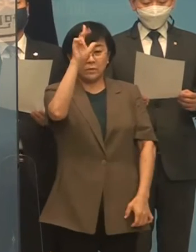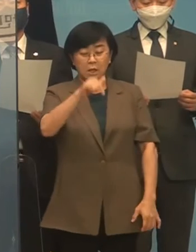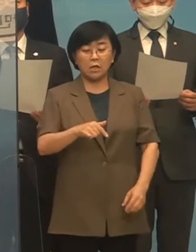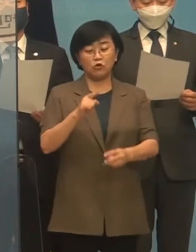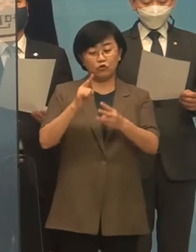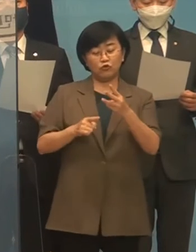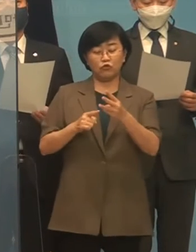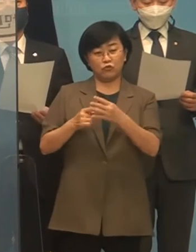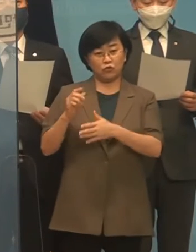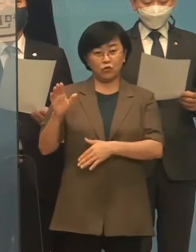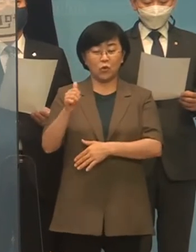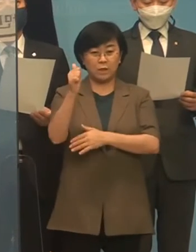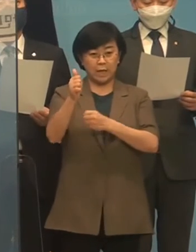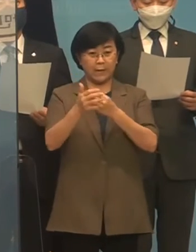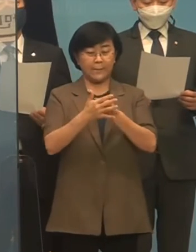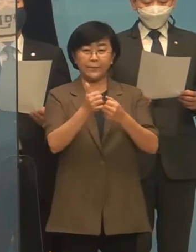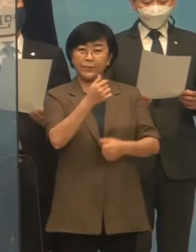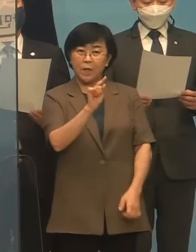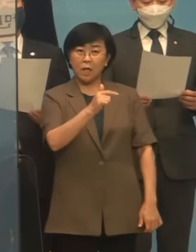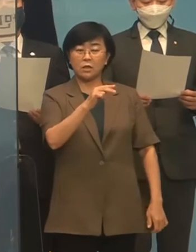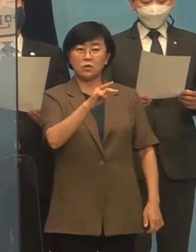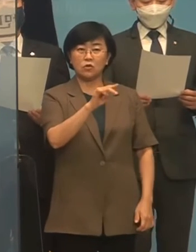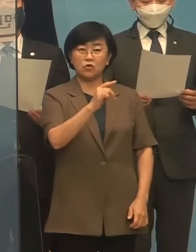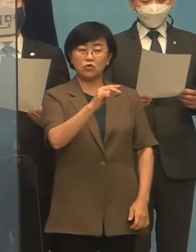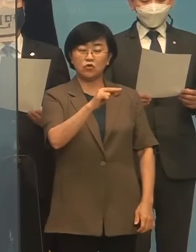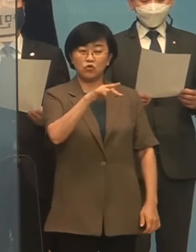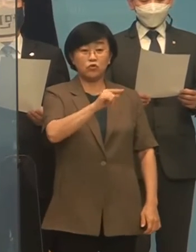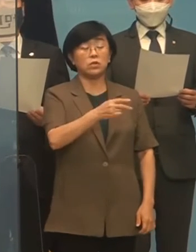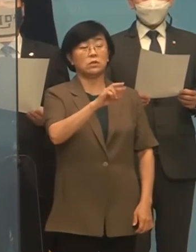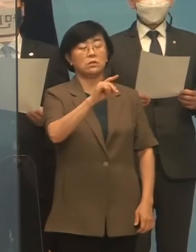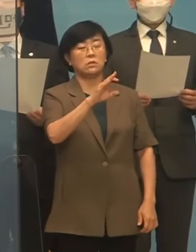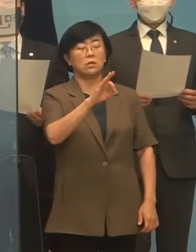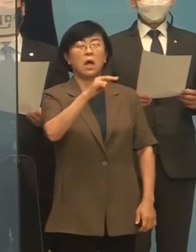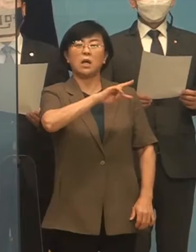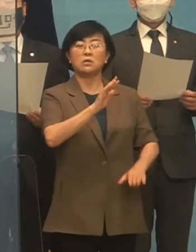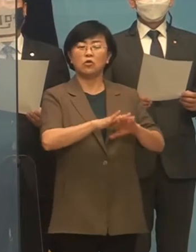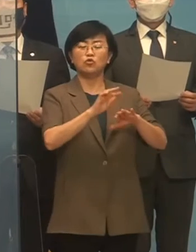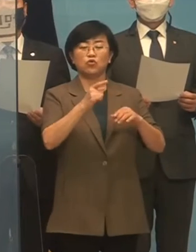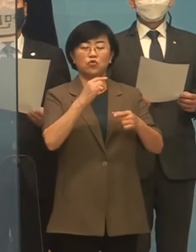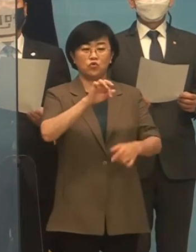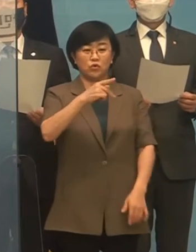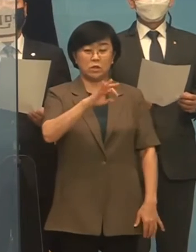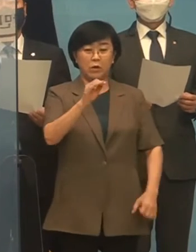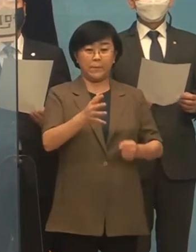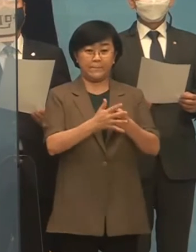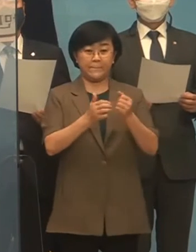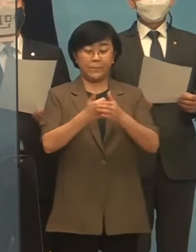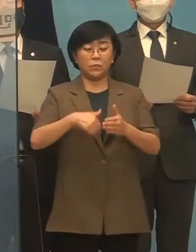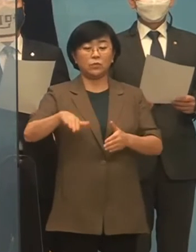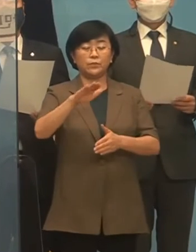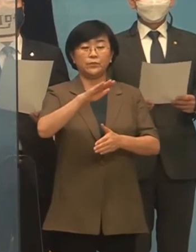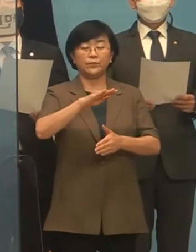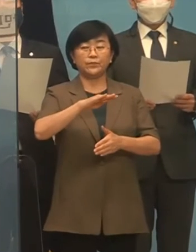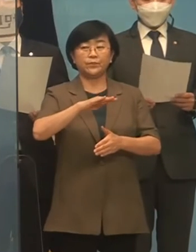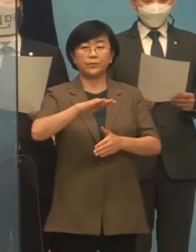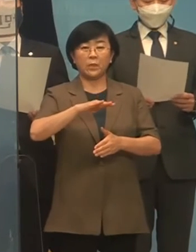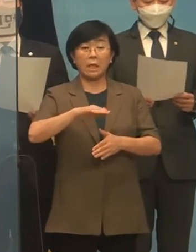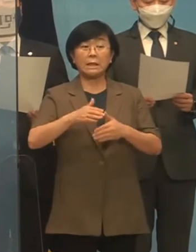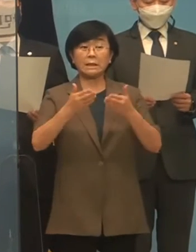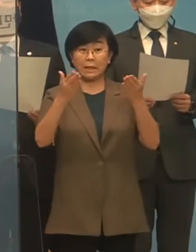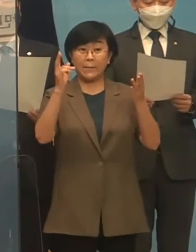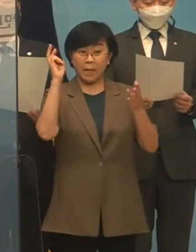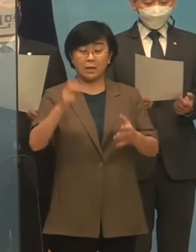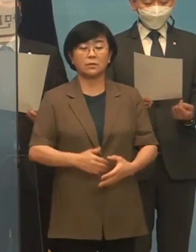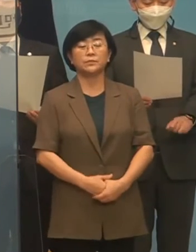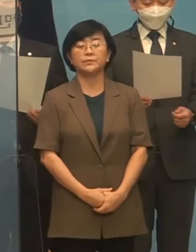윤석열, 수사정보 직관 손준성, 불과 3개월 전 사표를 낸 김웅현, 우리와 대검은 당신들